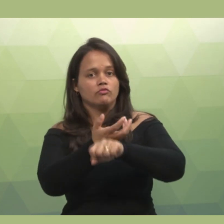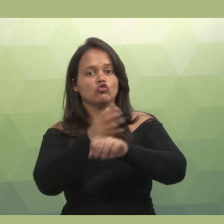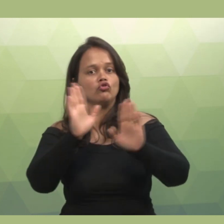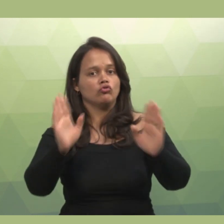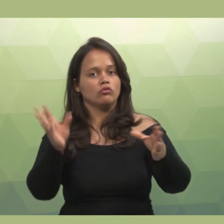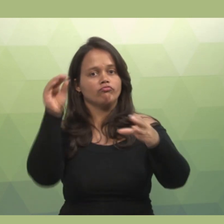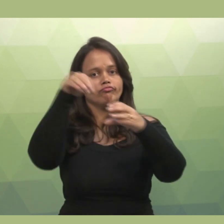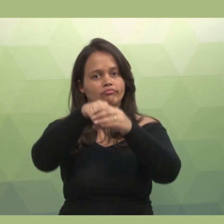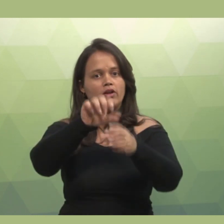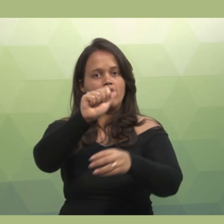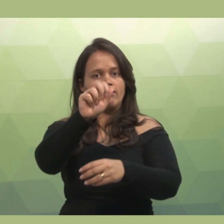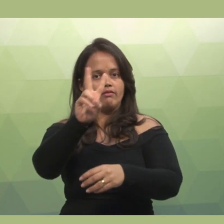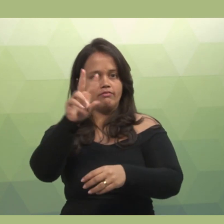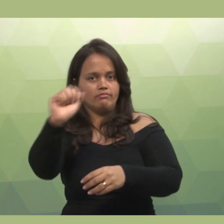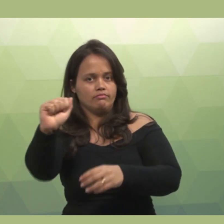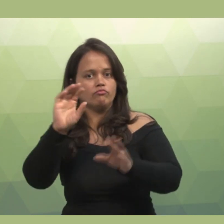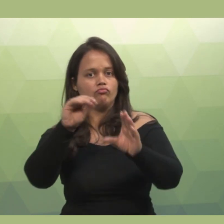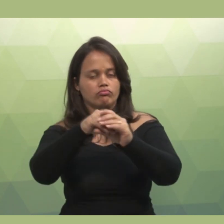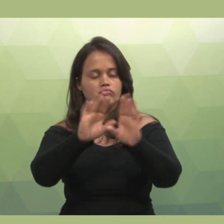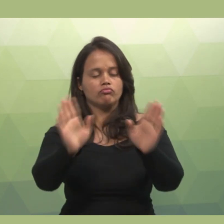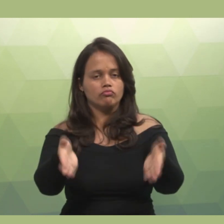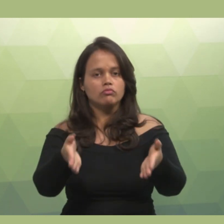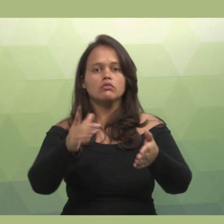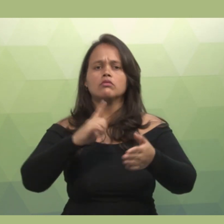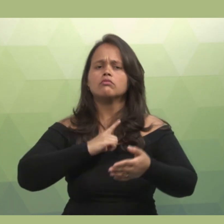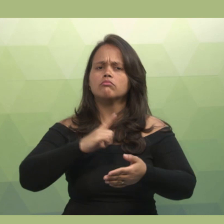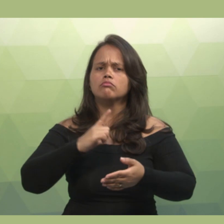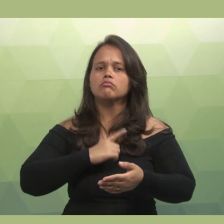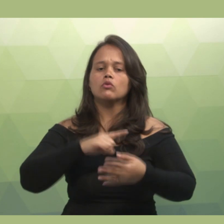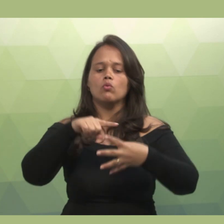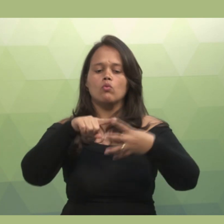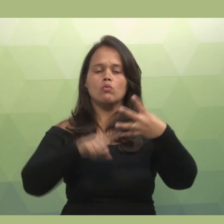que já está disponível para vocês no ambiente